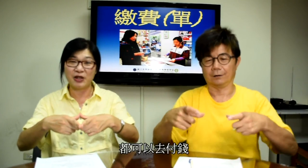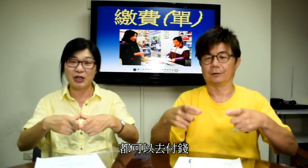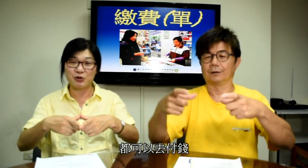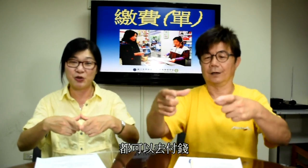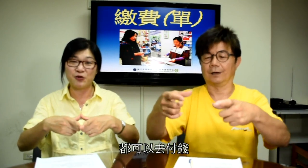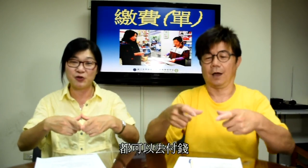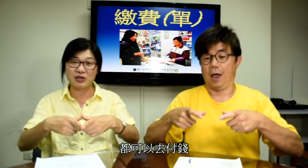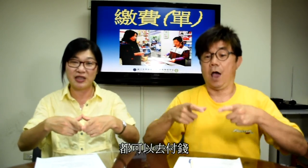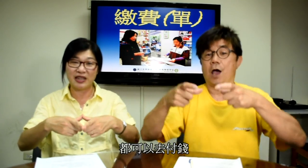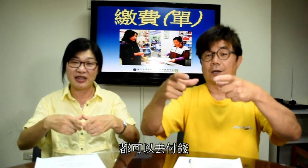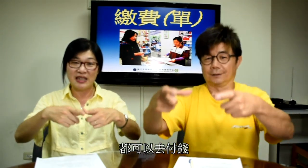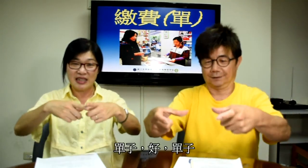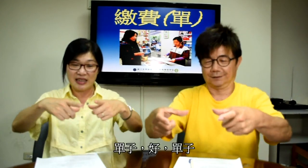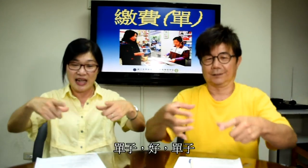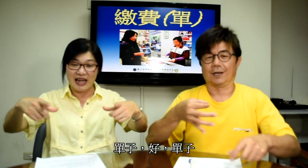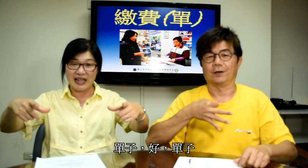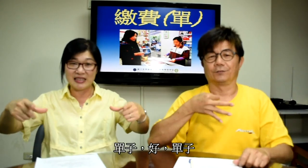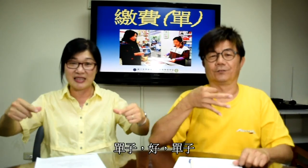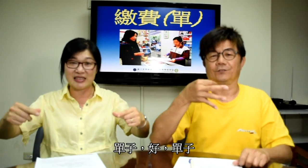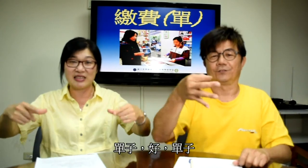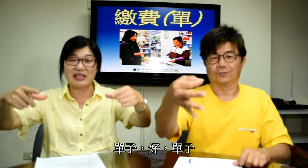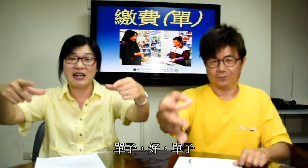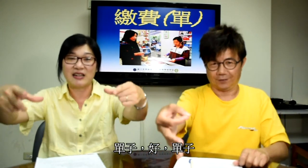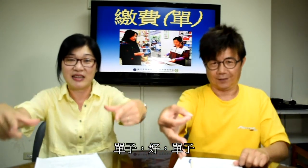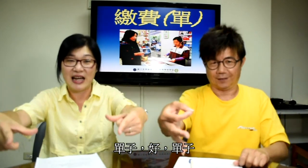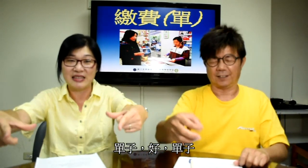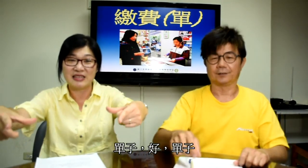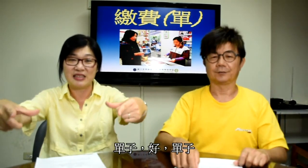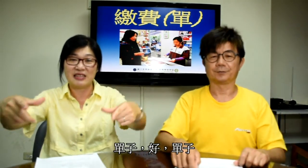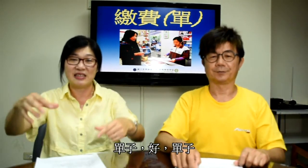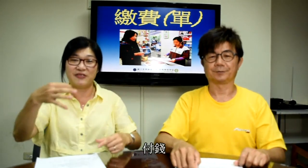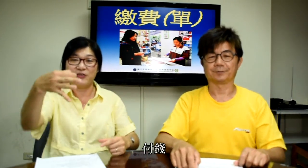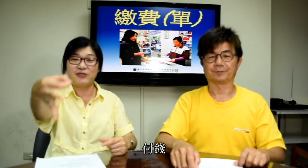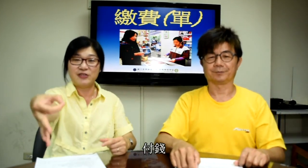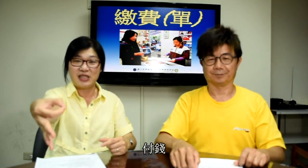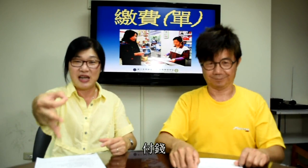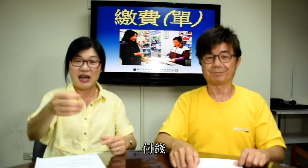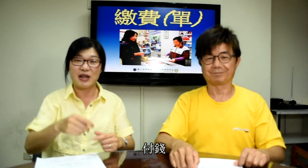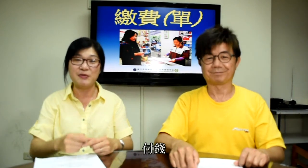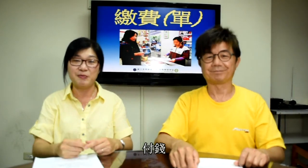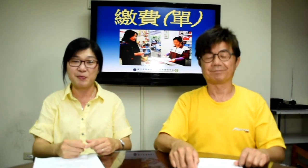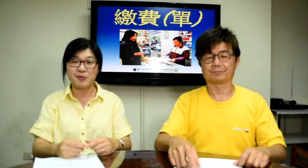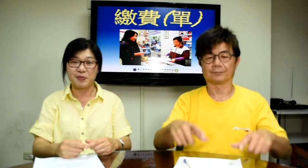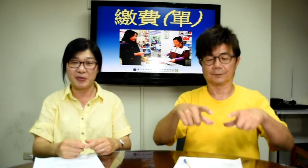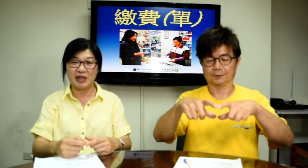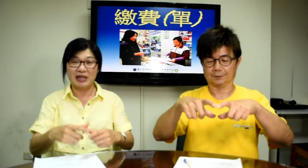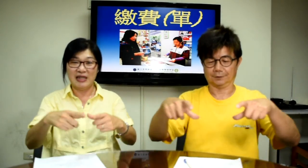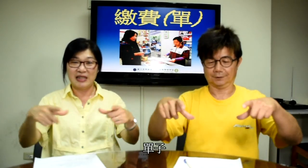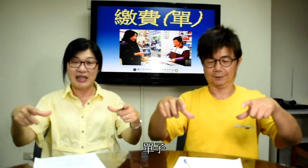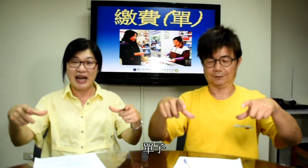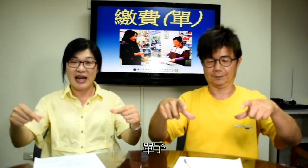去付钱，单子。单子付钱，单